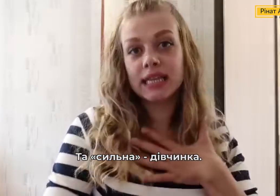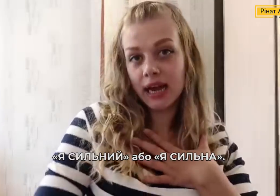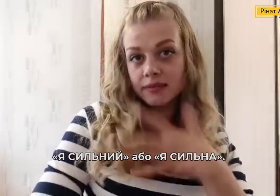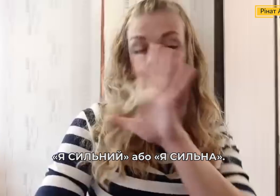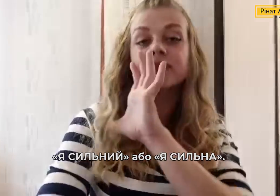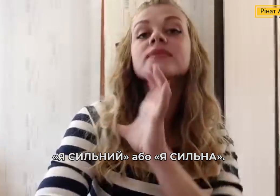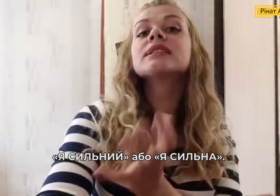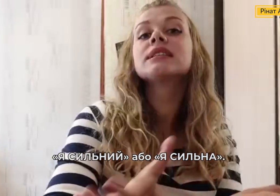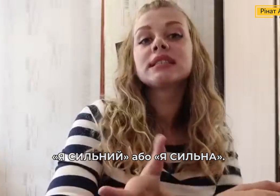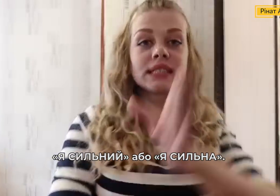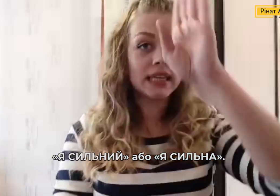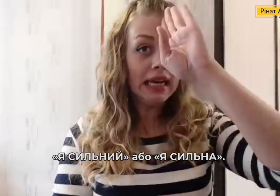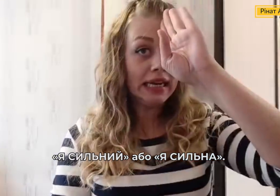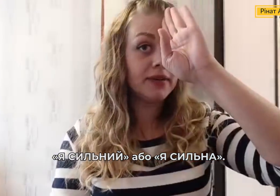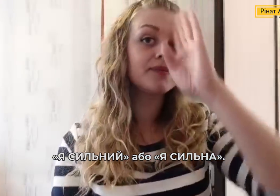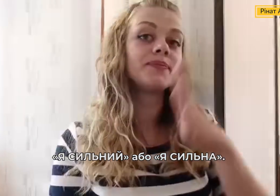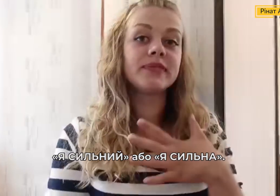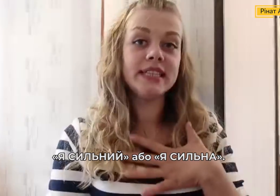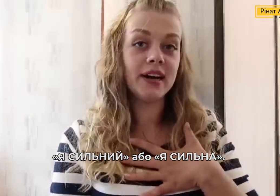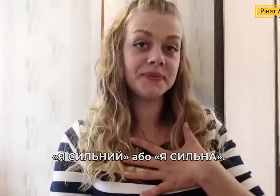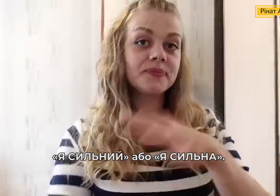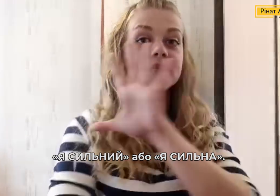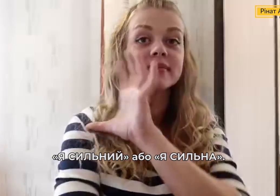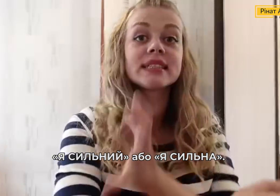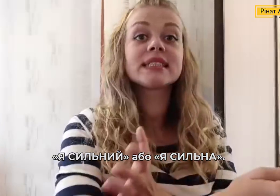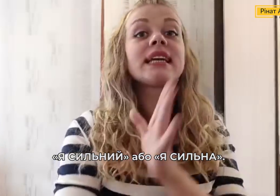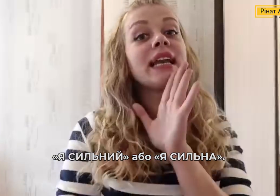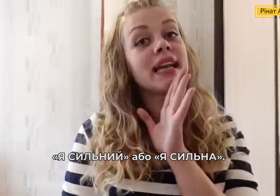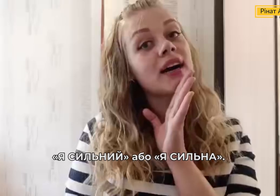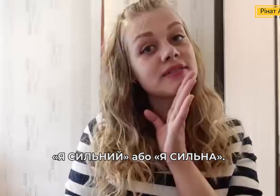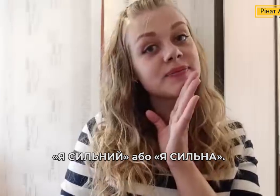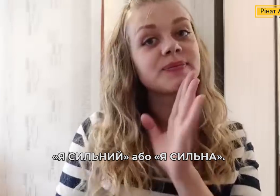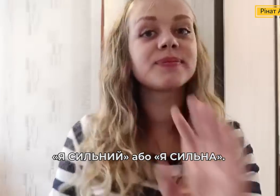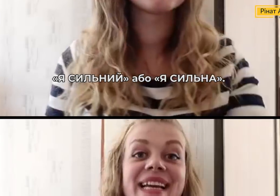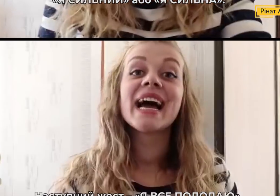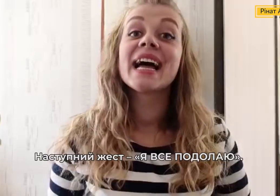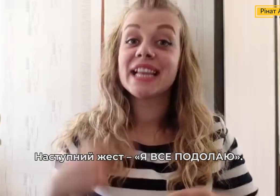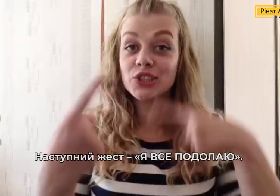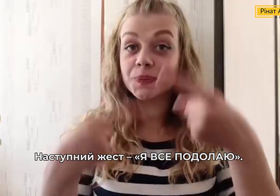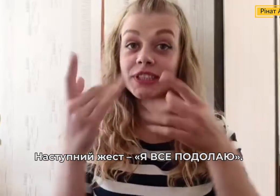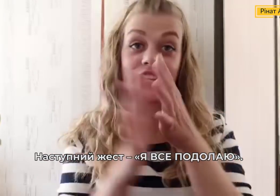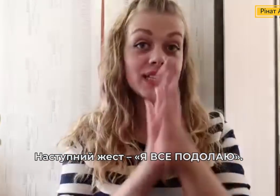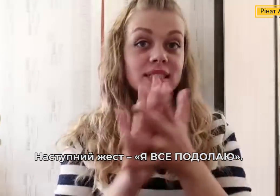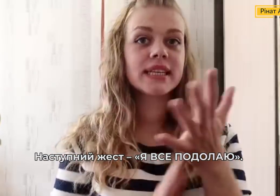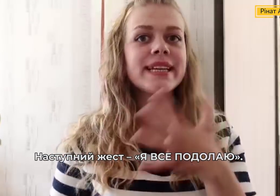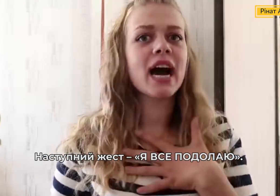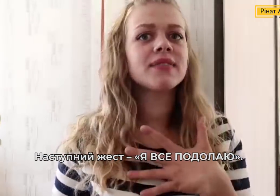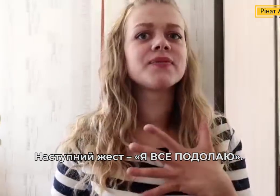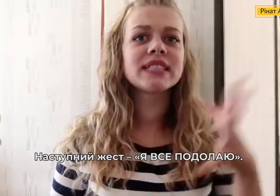Я сильний. Я сильна. Наступний жест – я